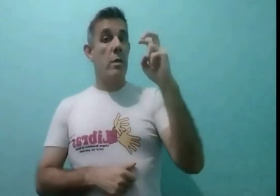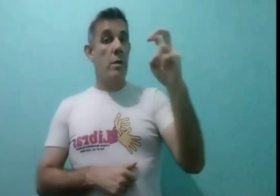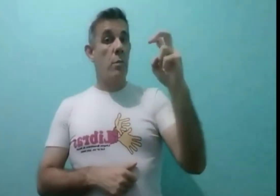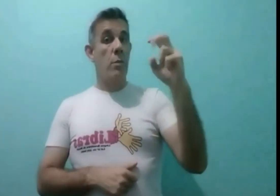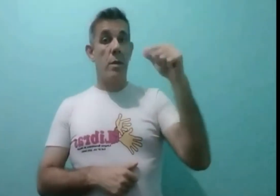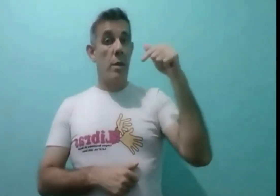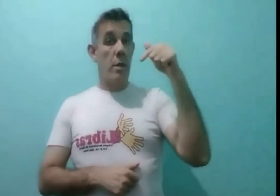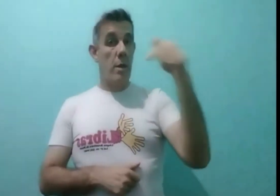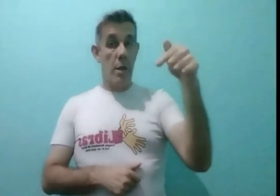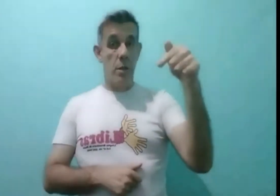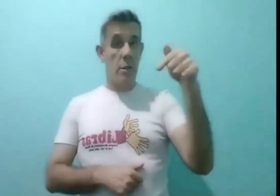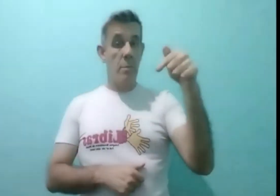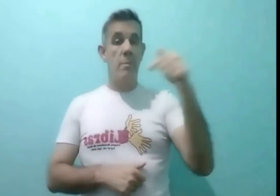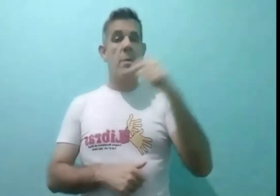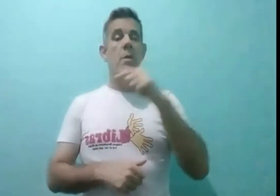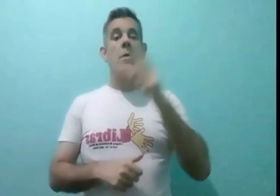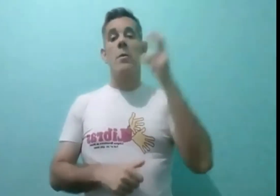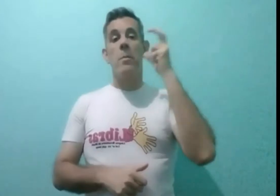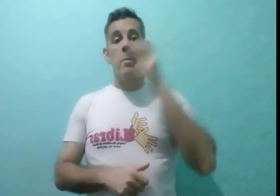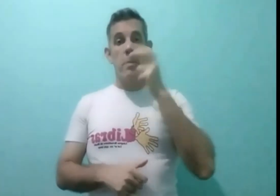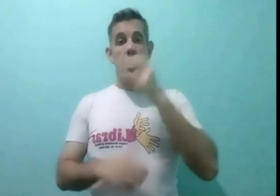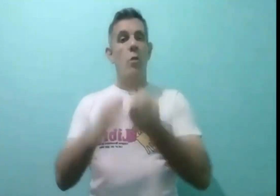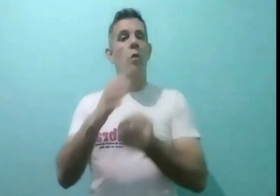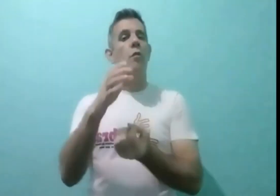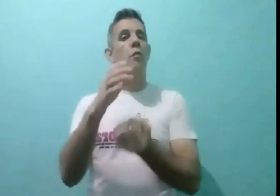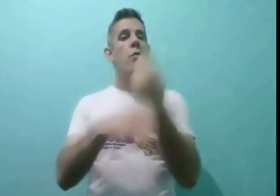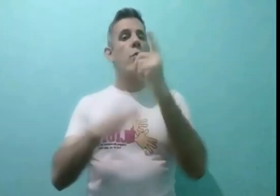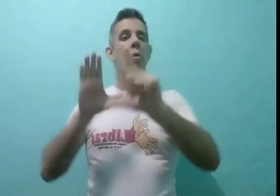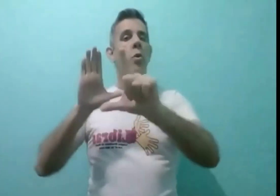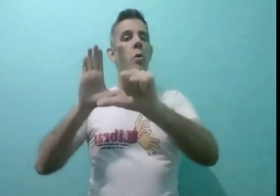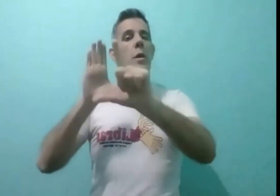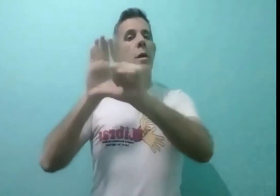de 1857, Dom Pedro II